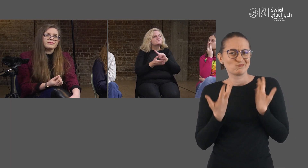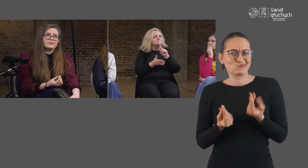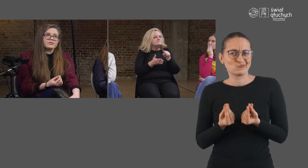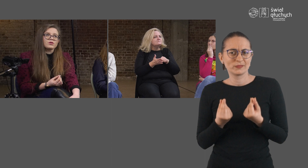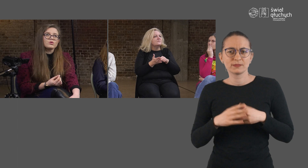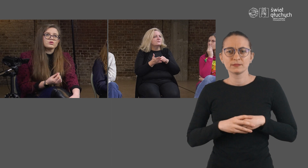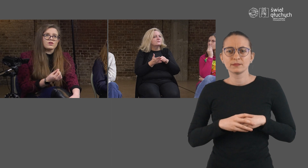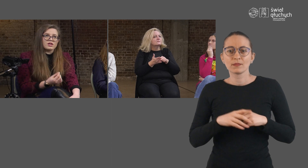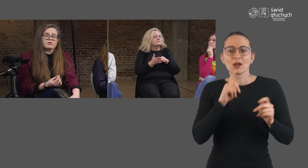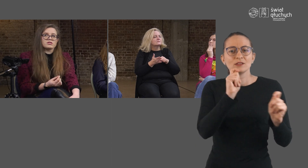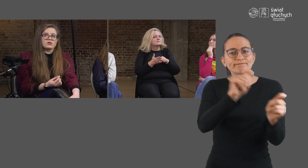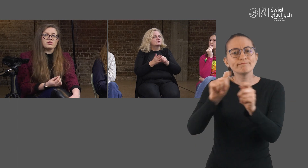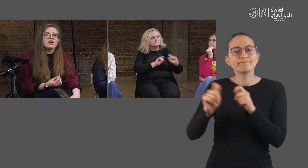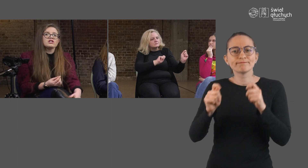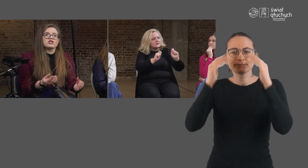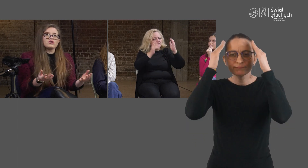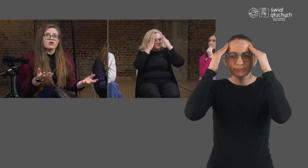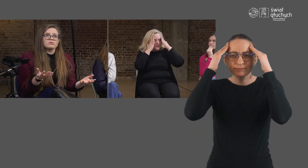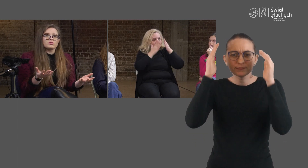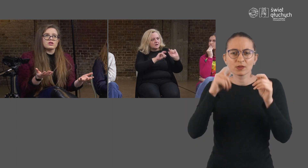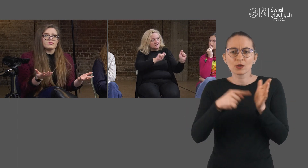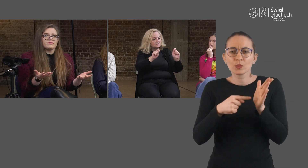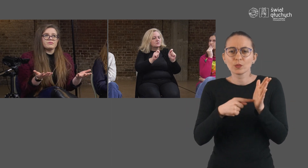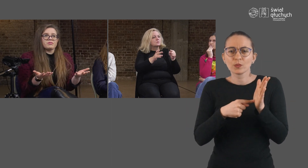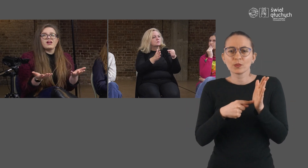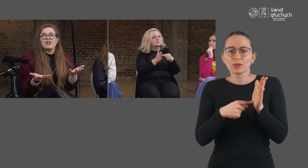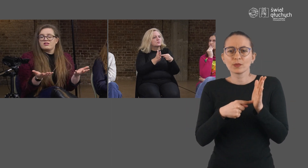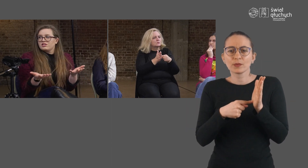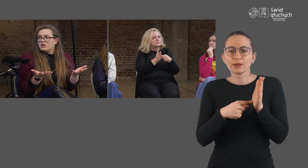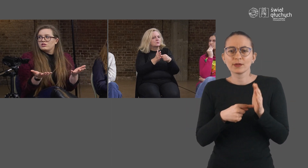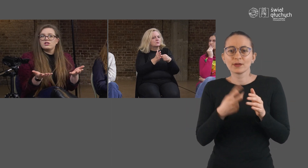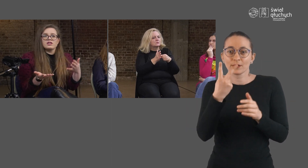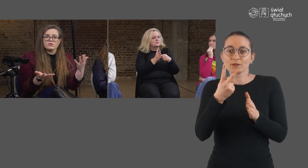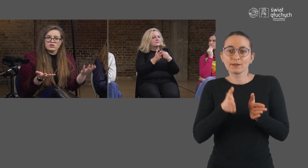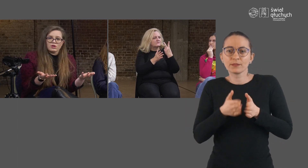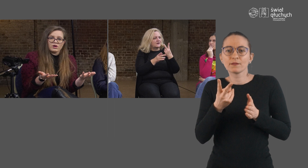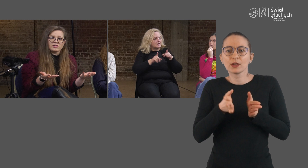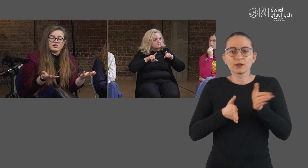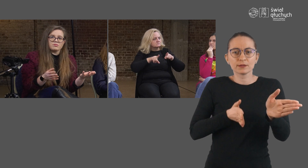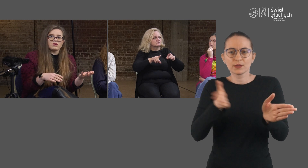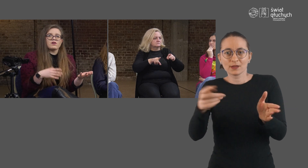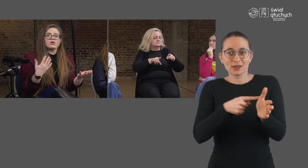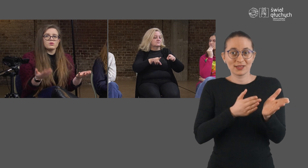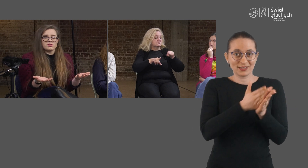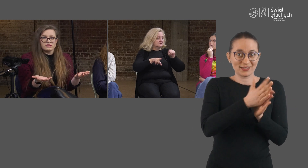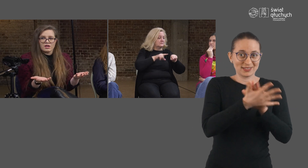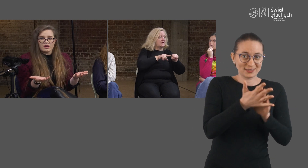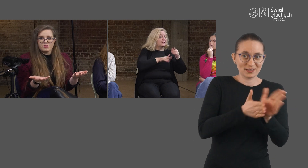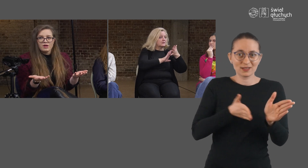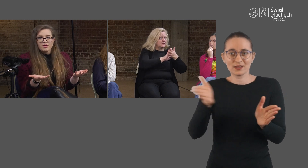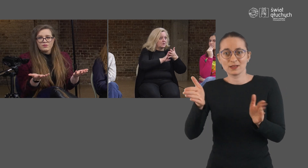właśnie uświadamiać sobie, że to może paralelnie działać, czyli nauka języka migowego